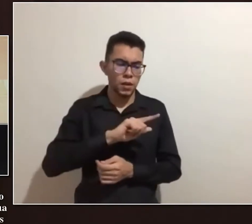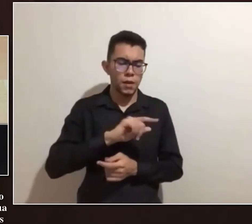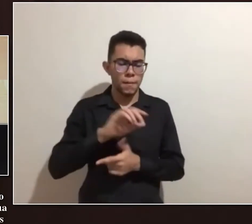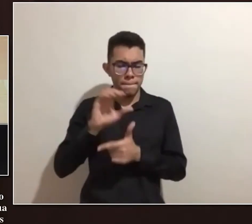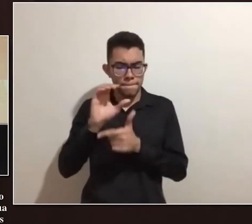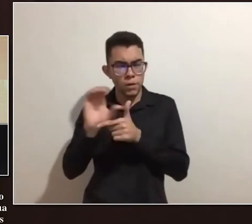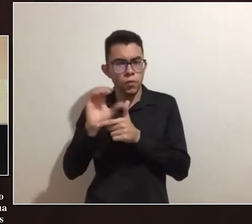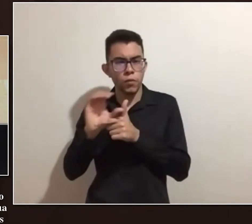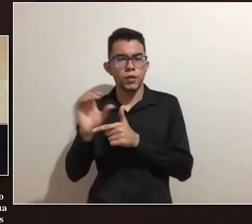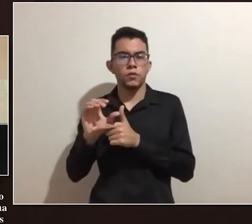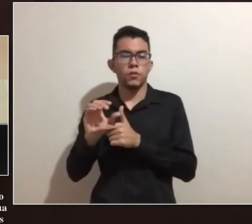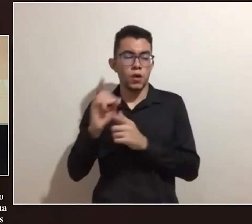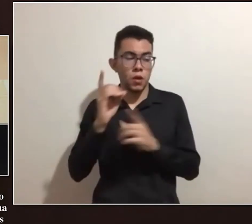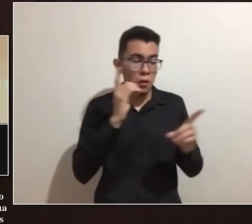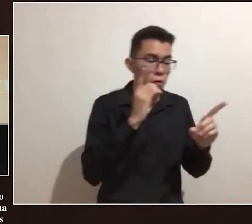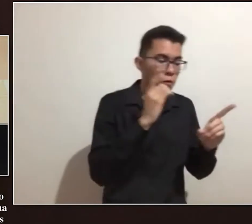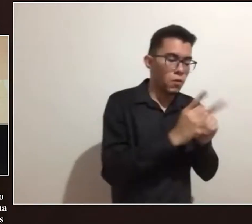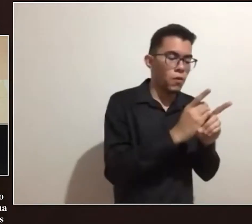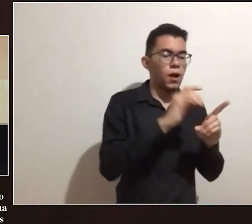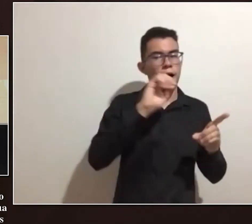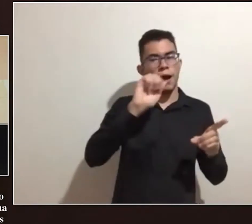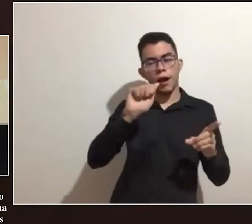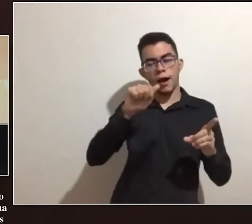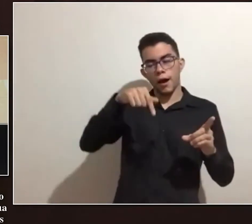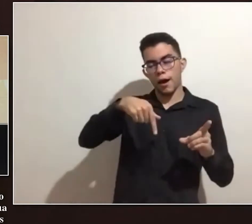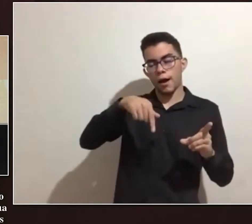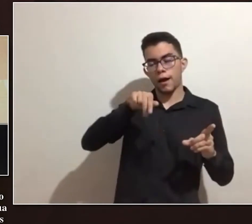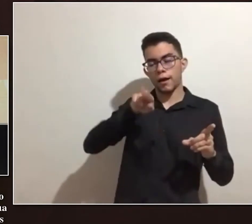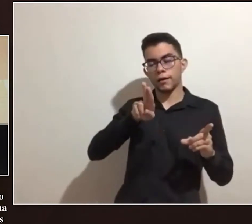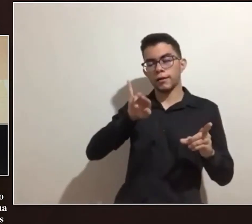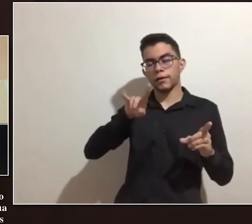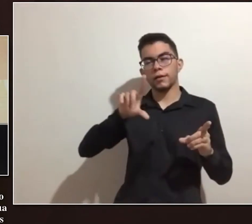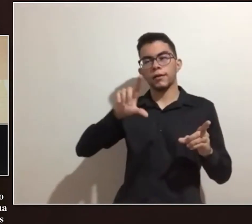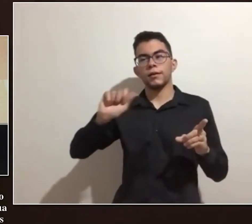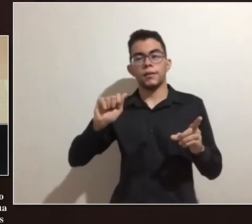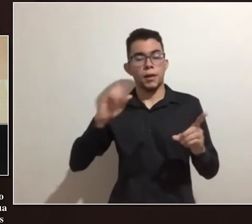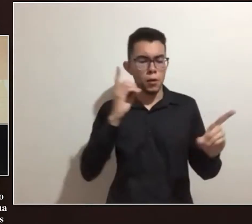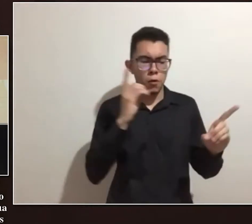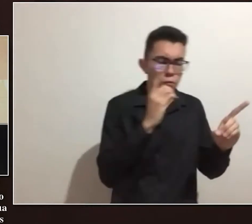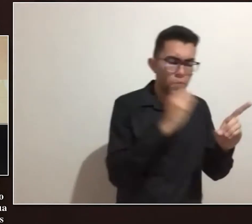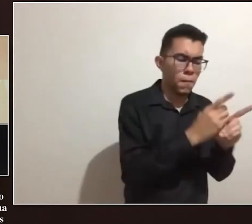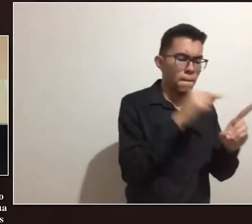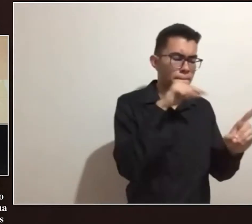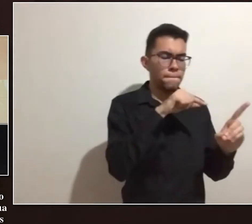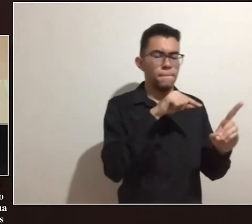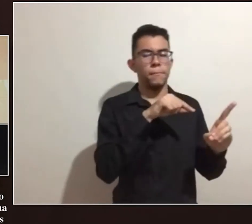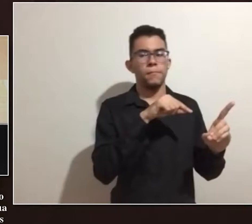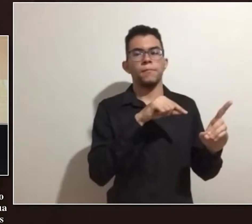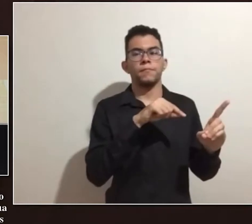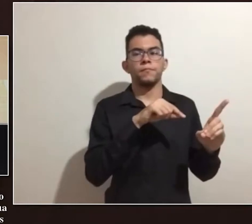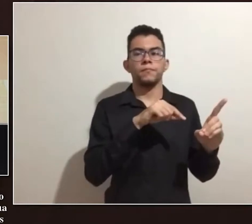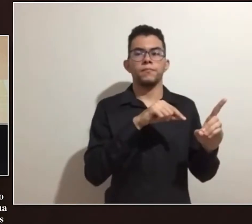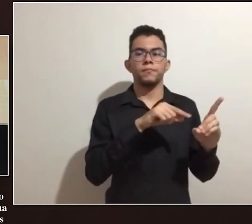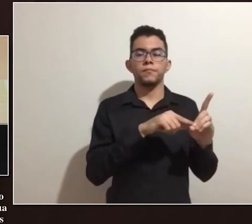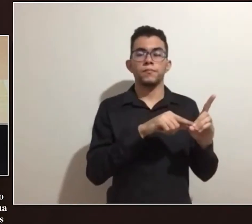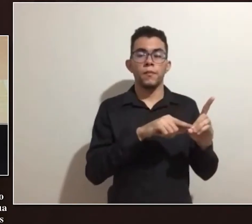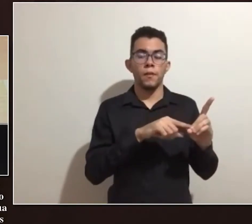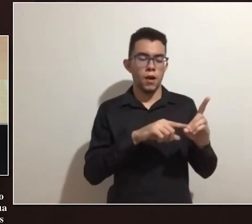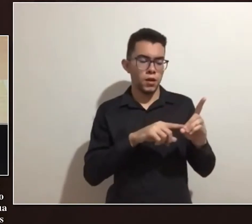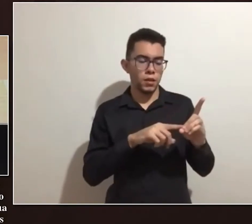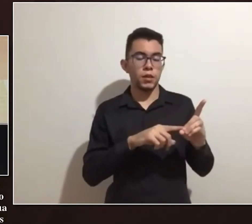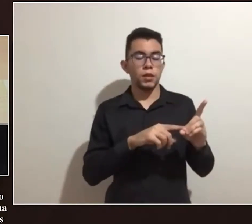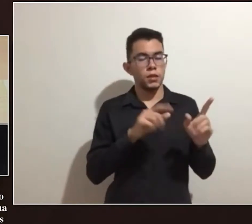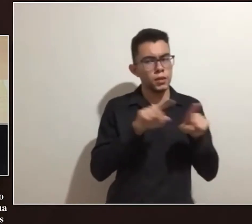Áquila, natural do Ponto, recentemente chegado da Itália, com Priscila, sua mulher,